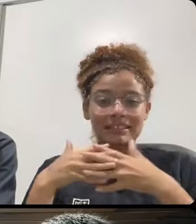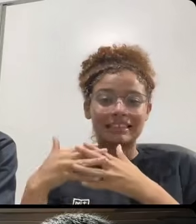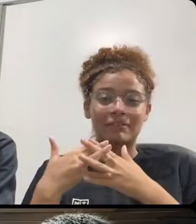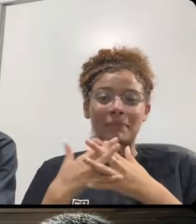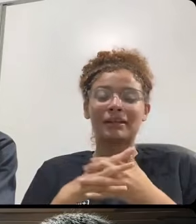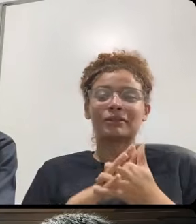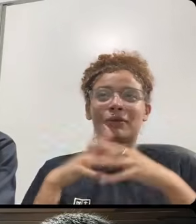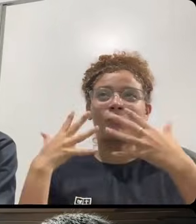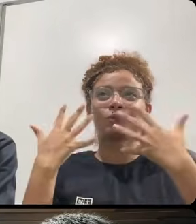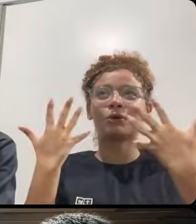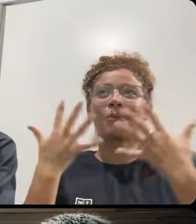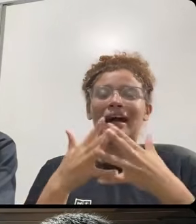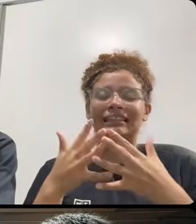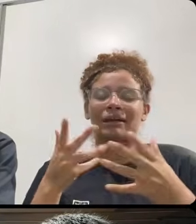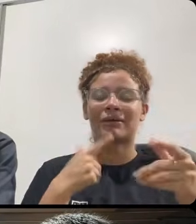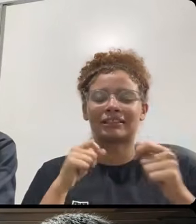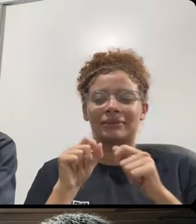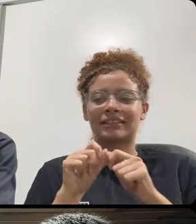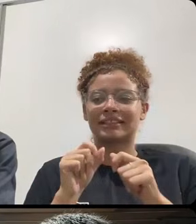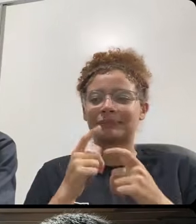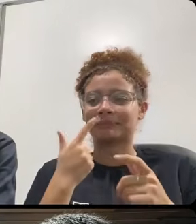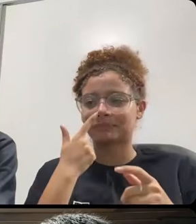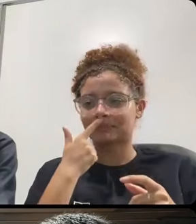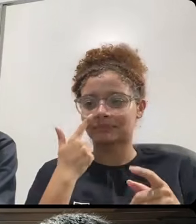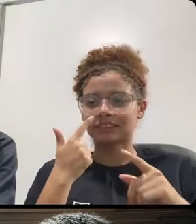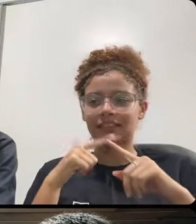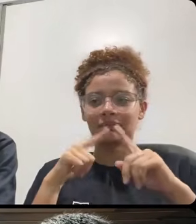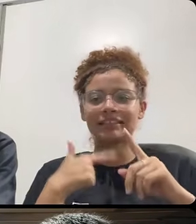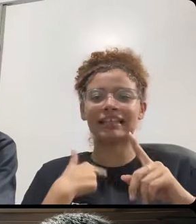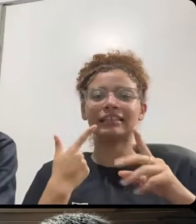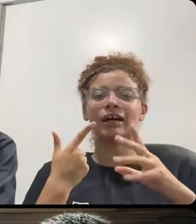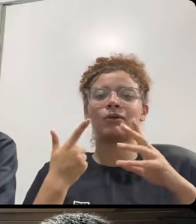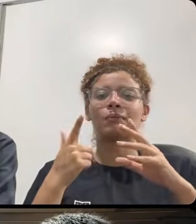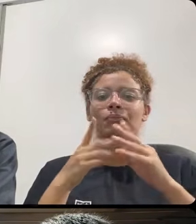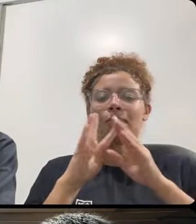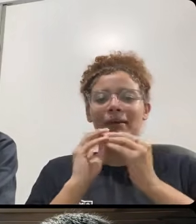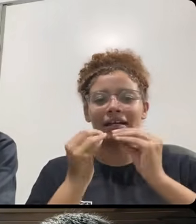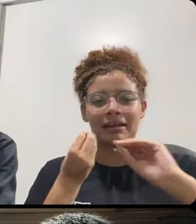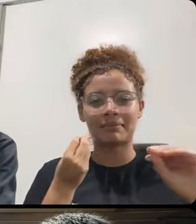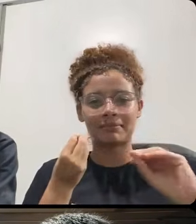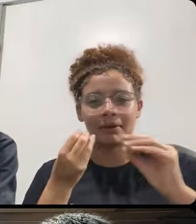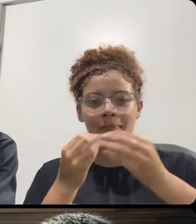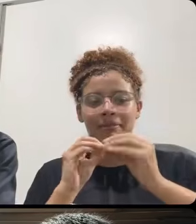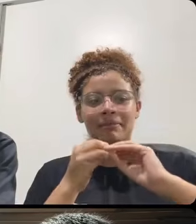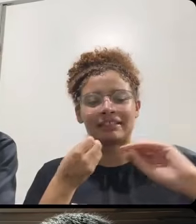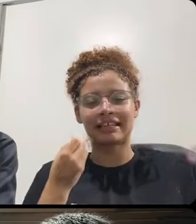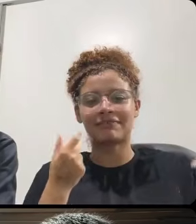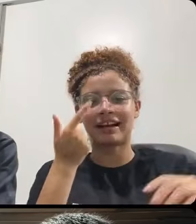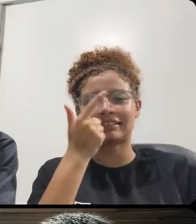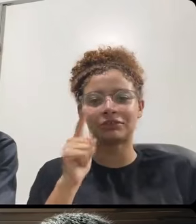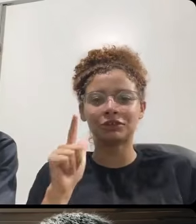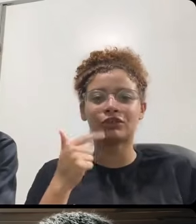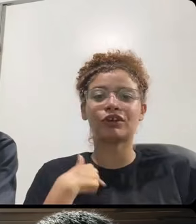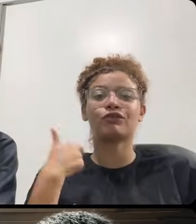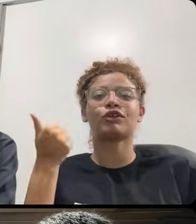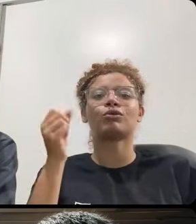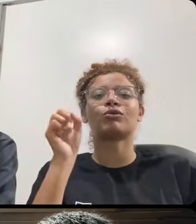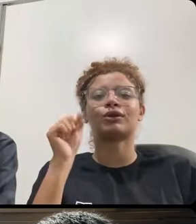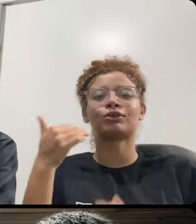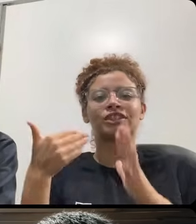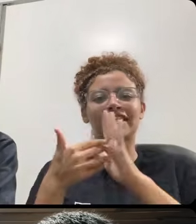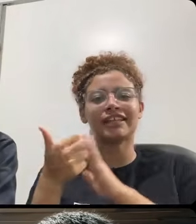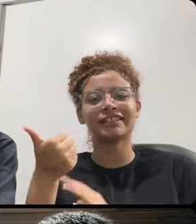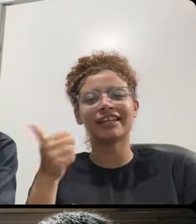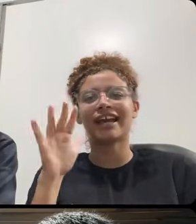Porque minha cabeça estava conturbada com as coisas. Mas então, meu pai e minha mãe se afastam de novo e eu